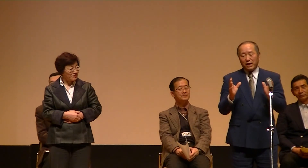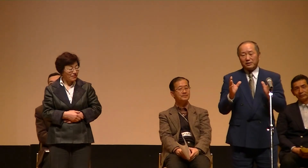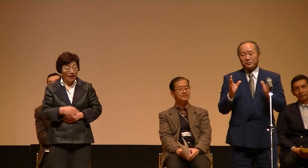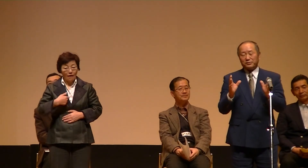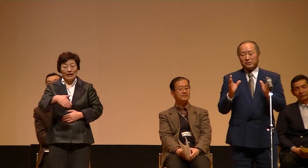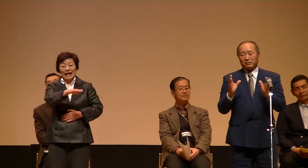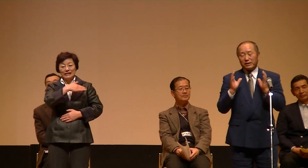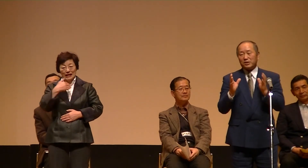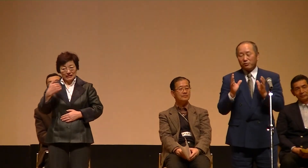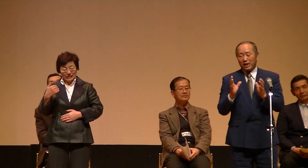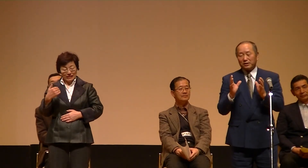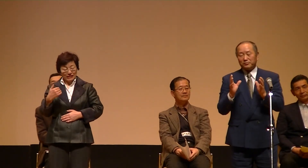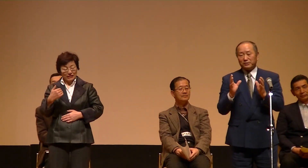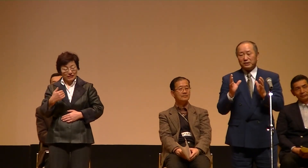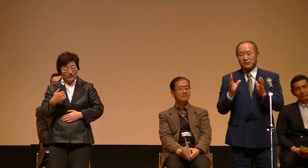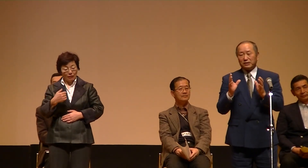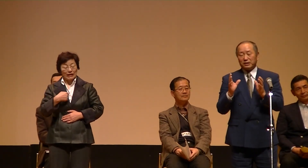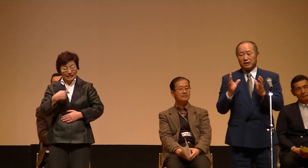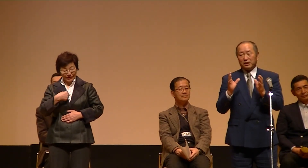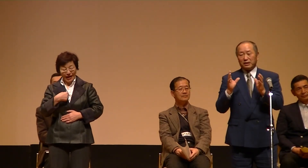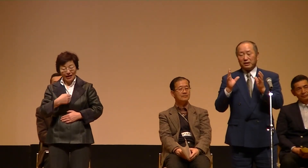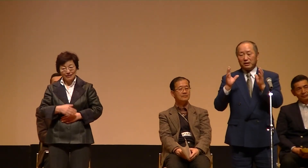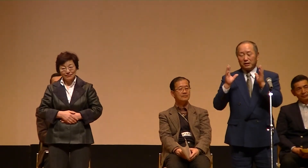我々は私は